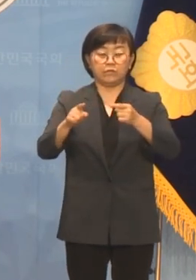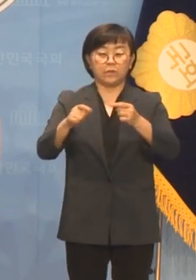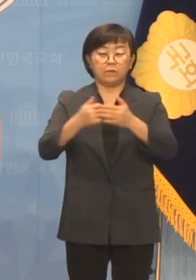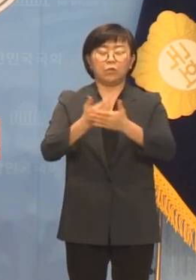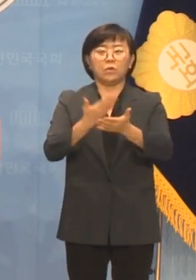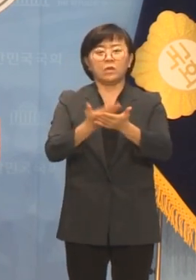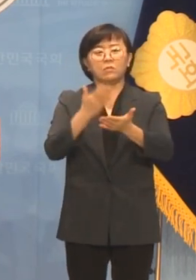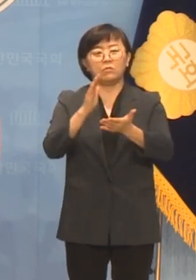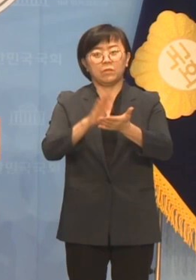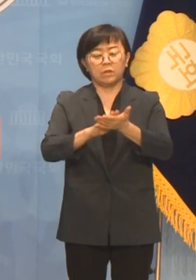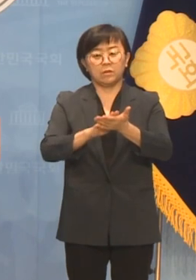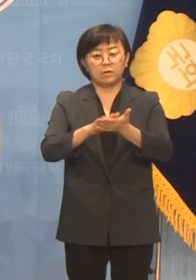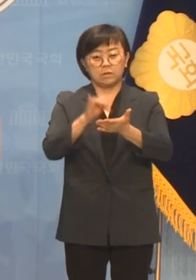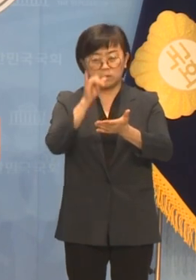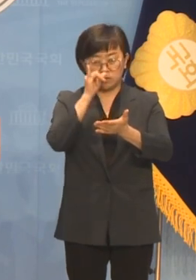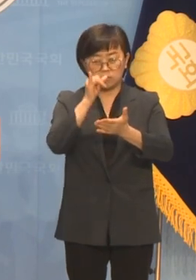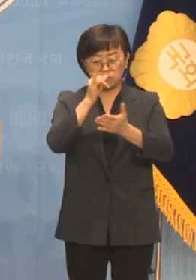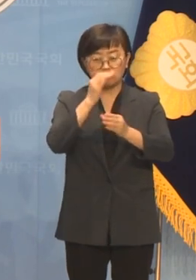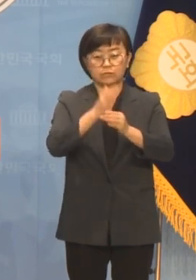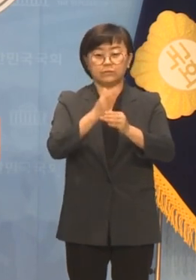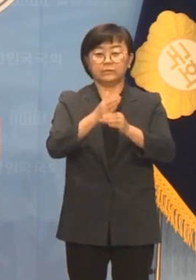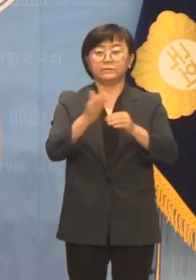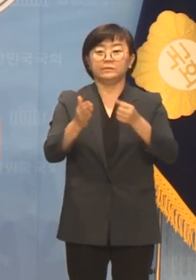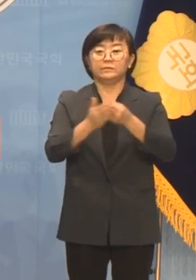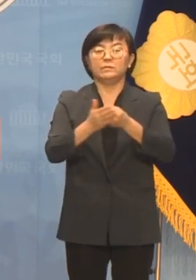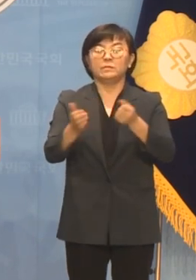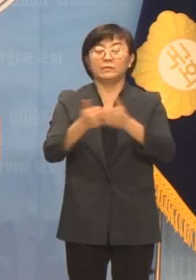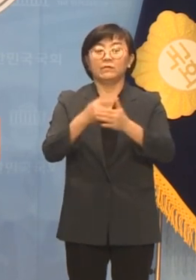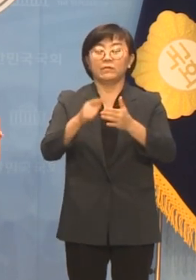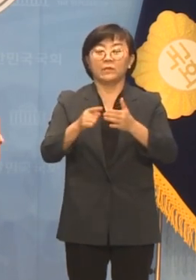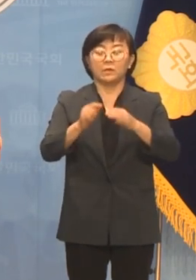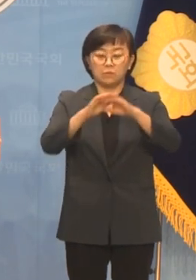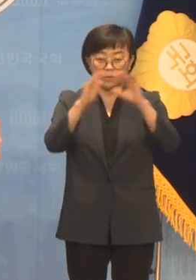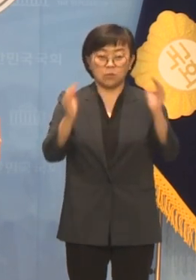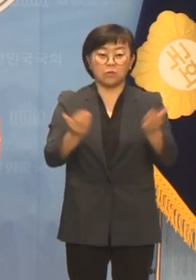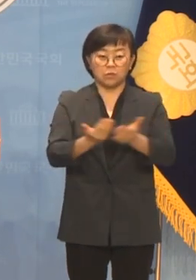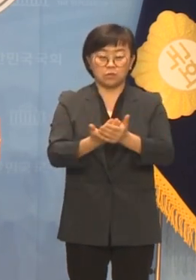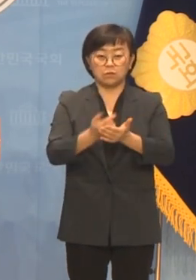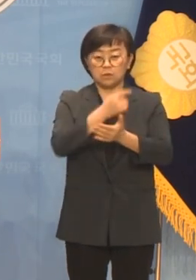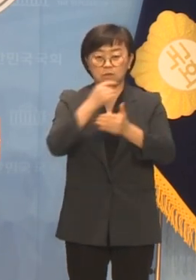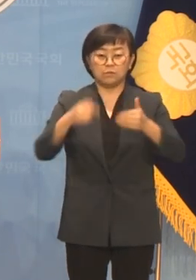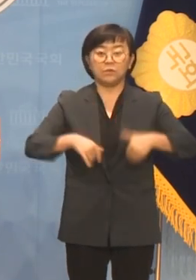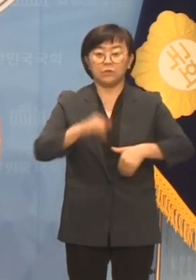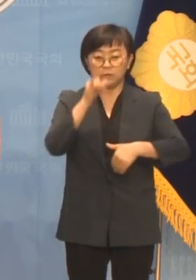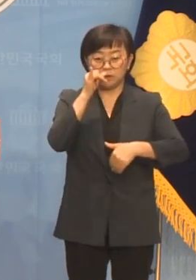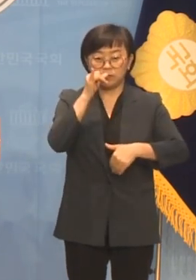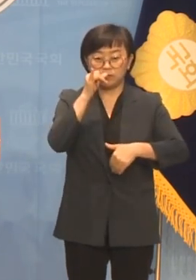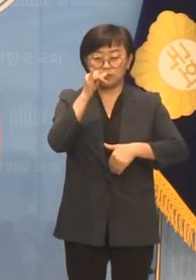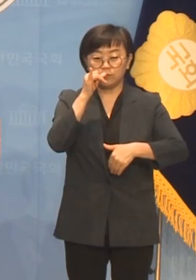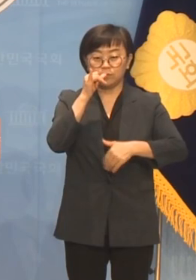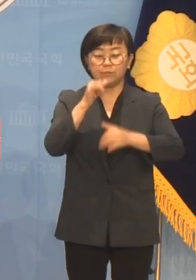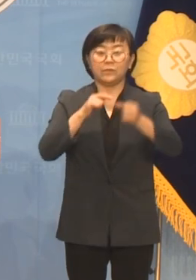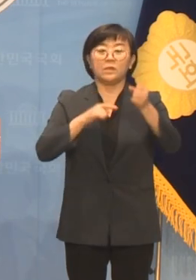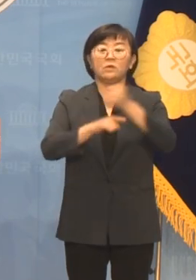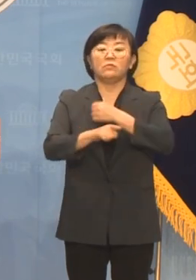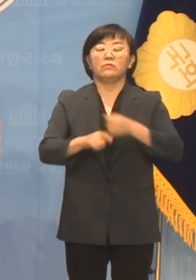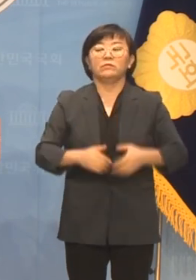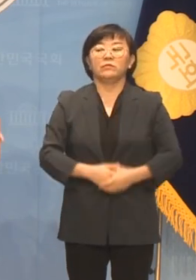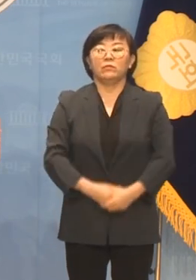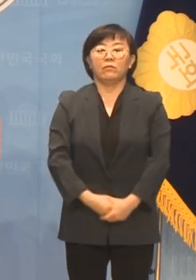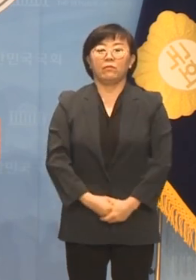개편이 되고 있는 상황이라서 이런 것들 다 전반적으로 짚어봐야 되는 것 아니냐라는